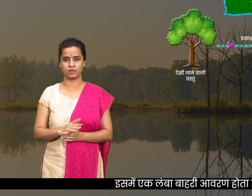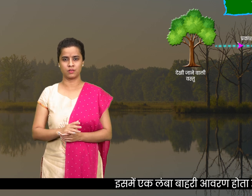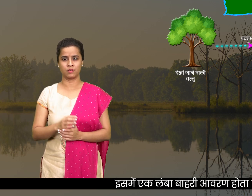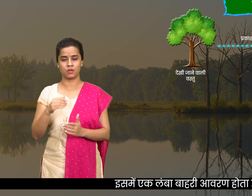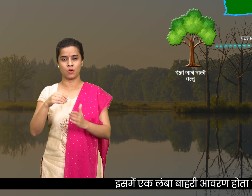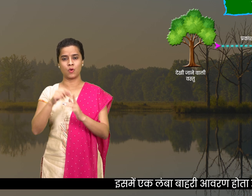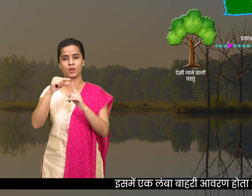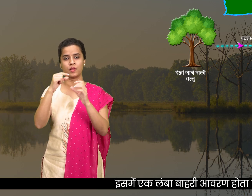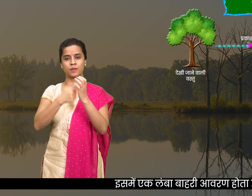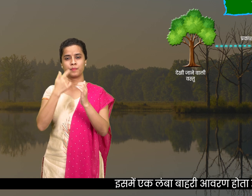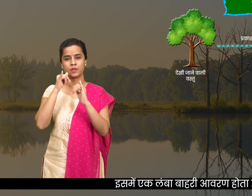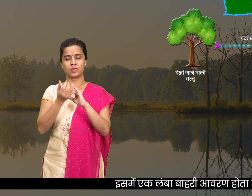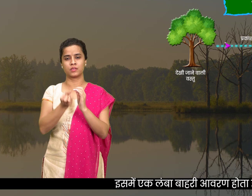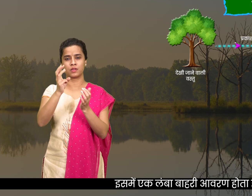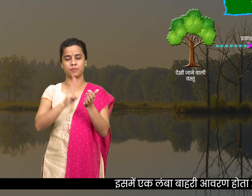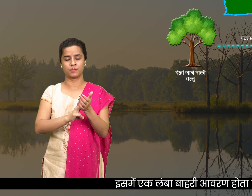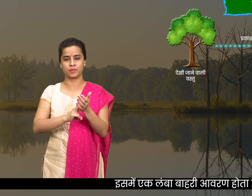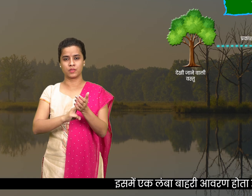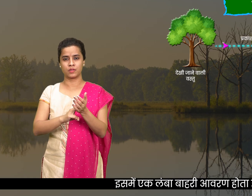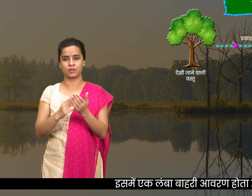इनमें एक लंबा बाहरी